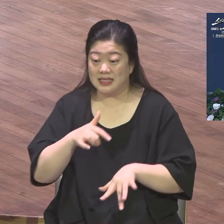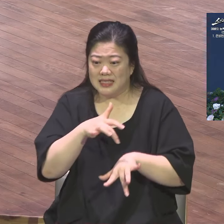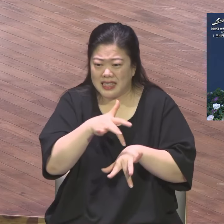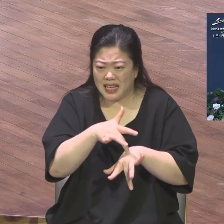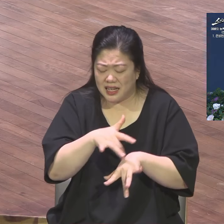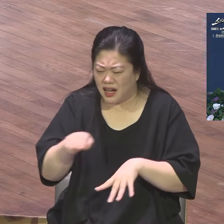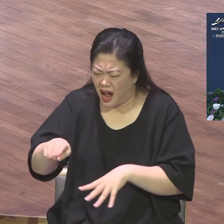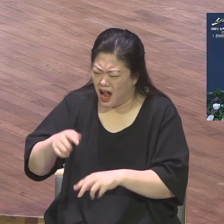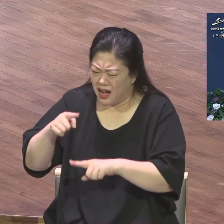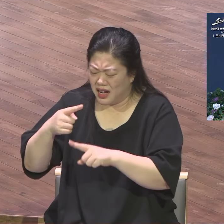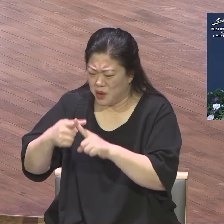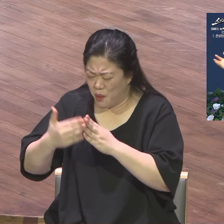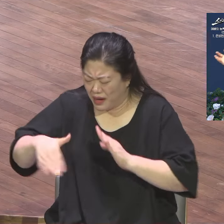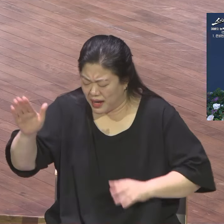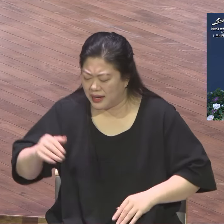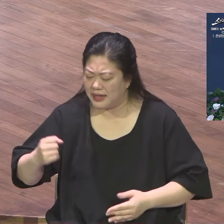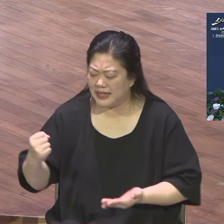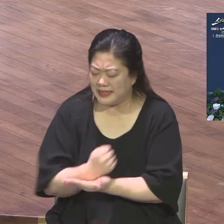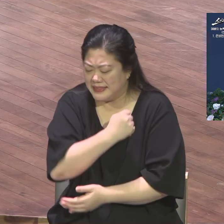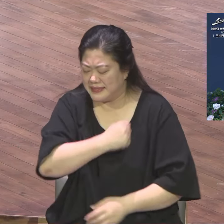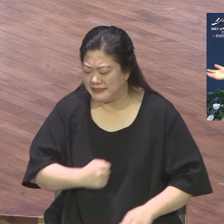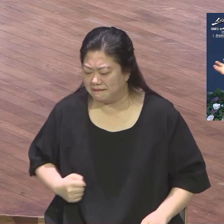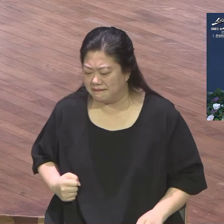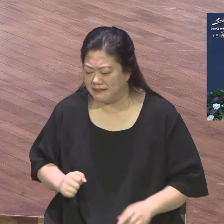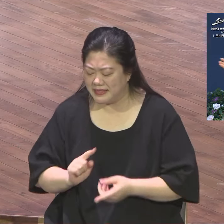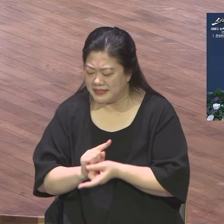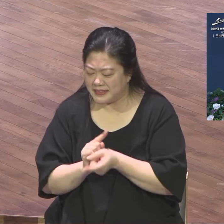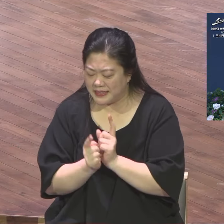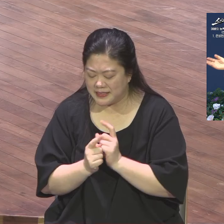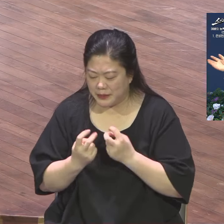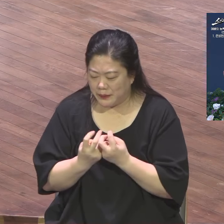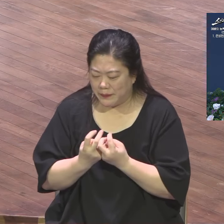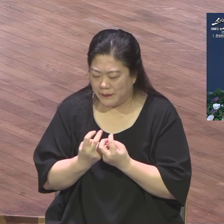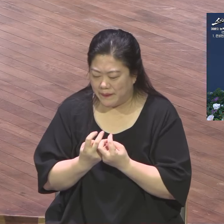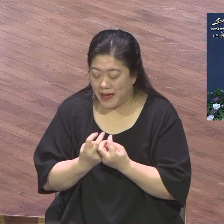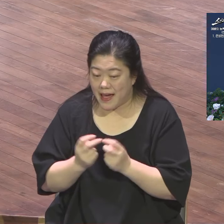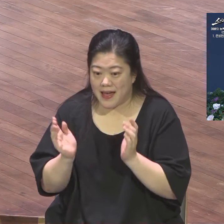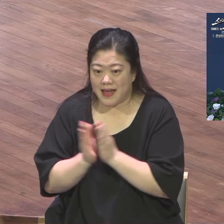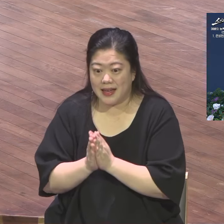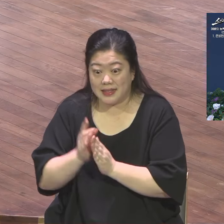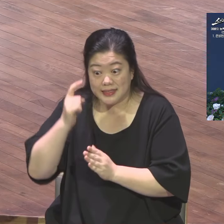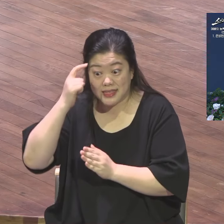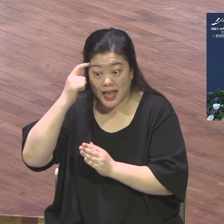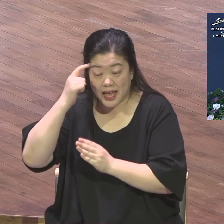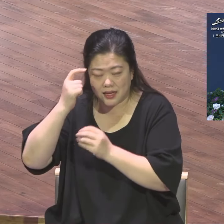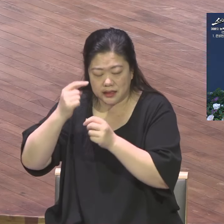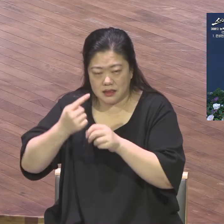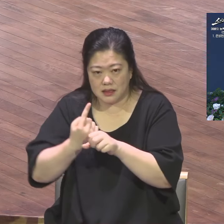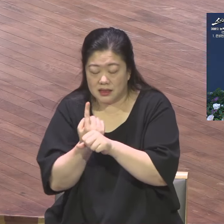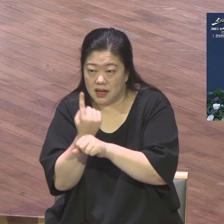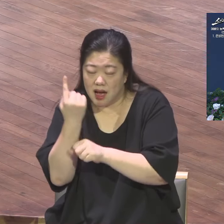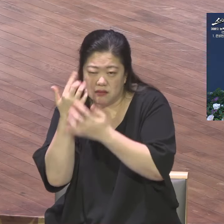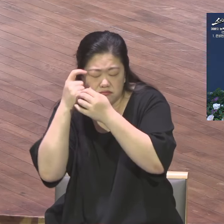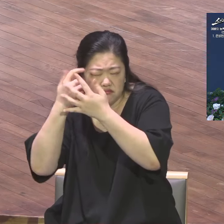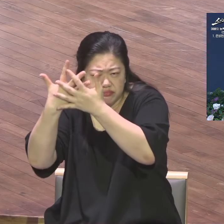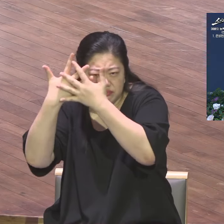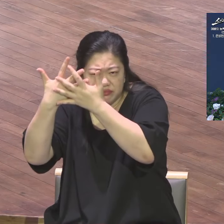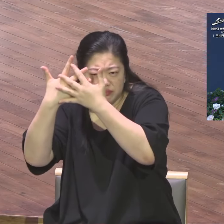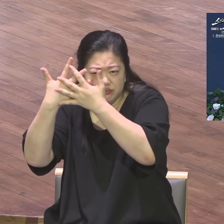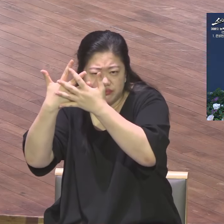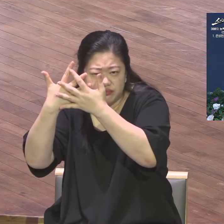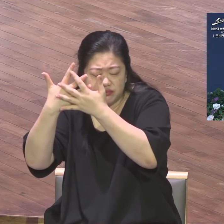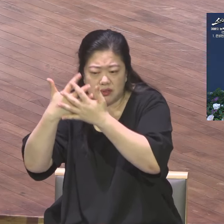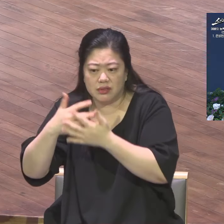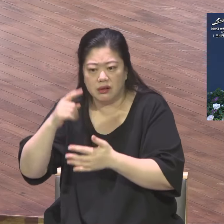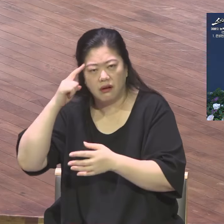못하게 하지요. 점점 교회들이 다 예배 막아버리고 뭐 심야기도 거의 없습니다. 참석도 안 하지요. 응? 1년에 한